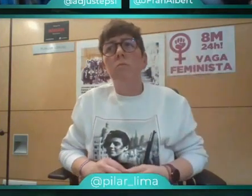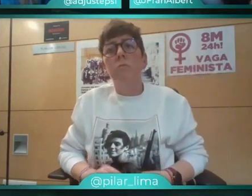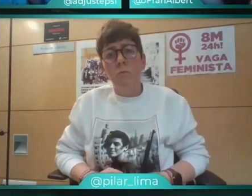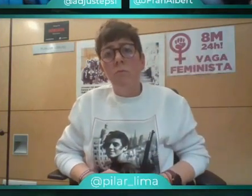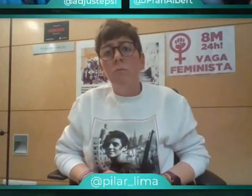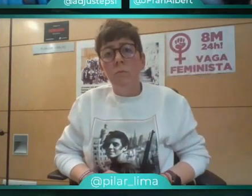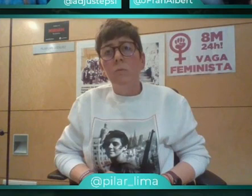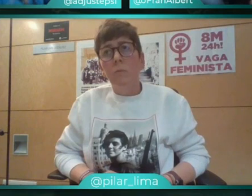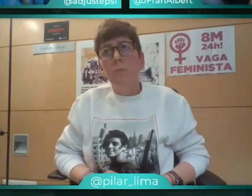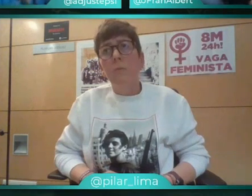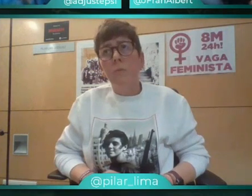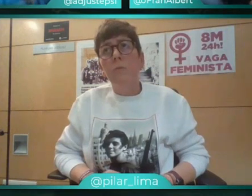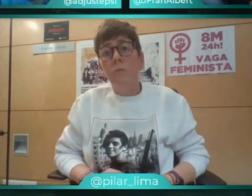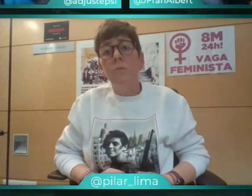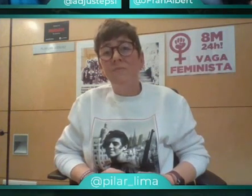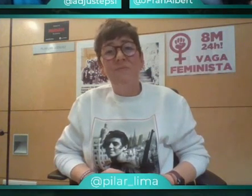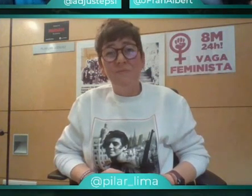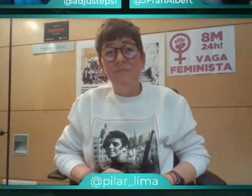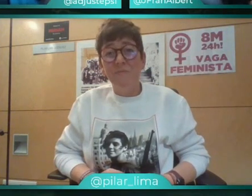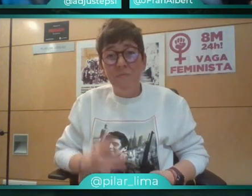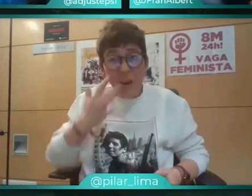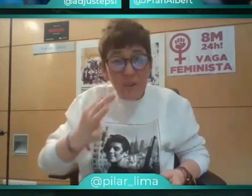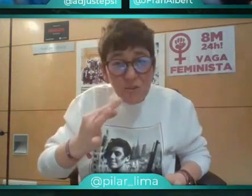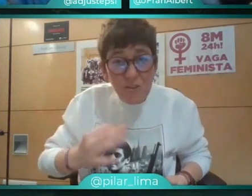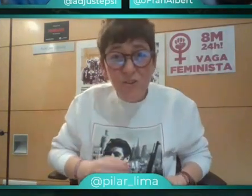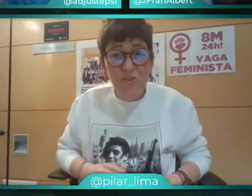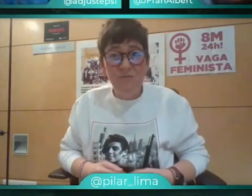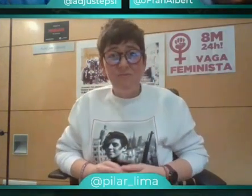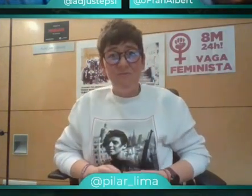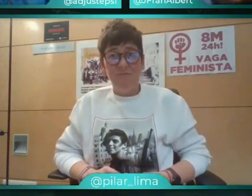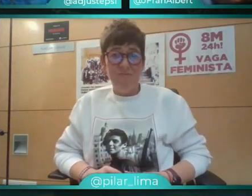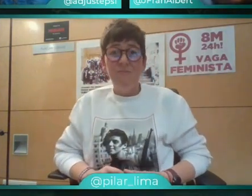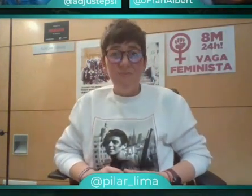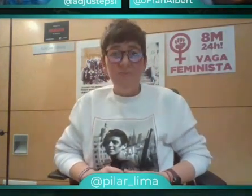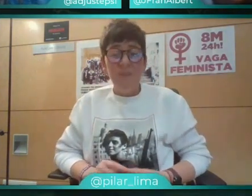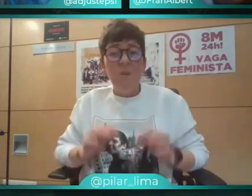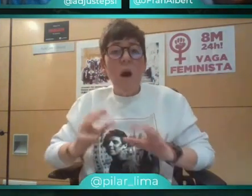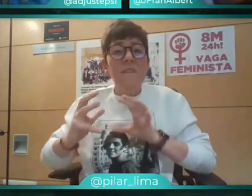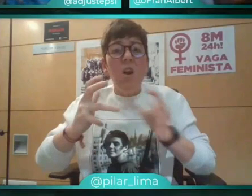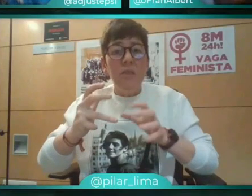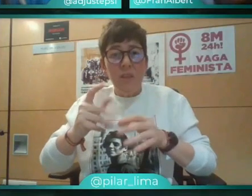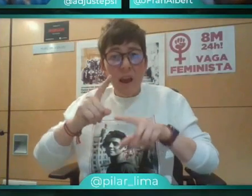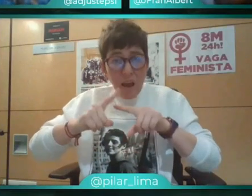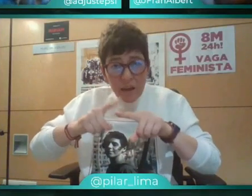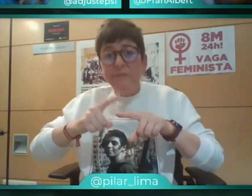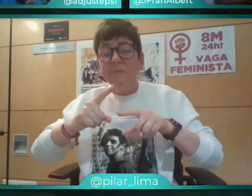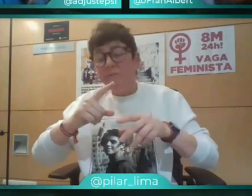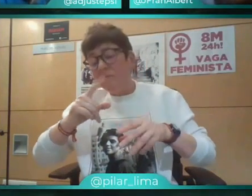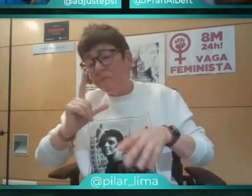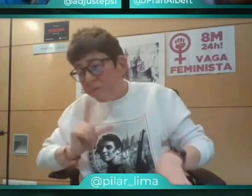entonces la extrema derecha puede llegar hasta ese punto porque hoy ha sido hoy ha sido hoy ha sido